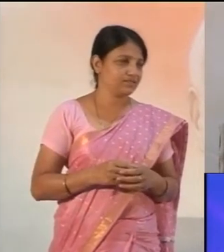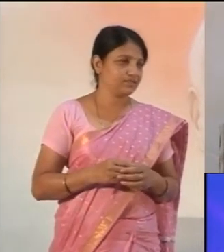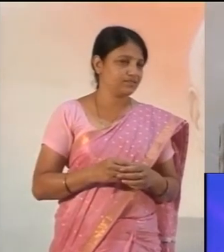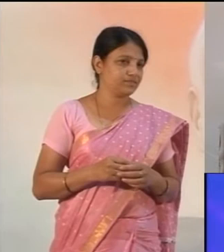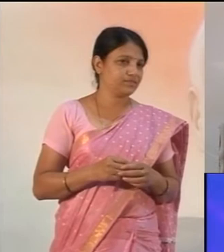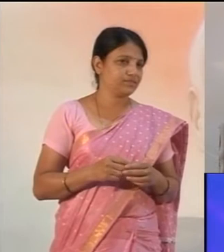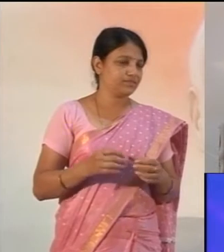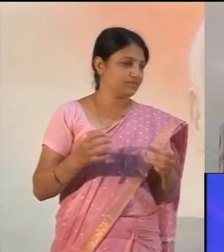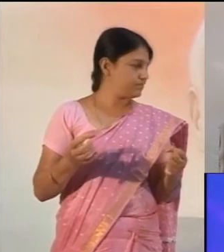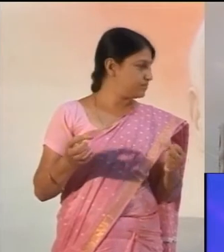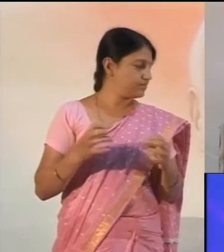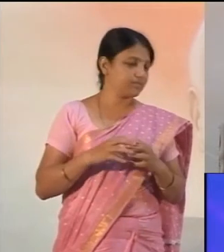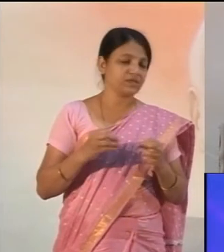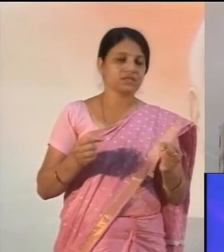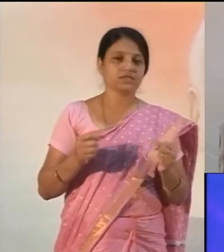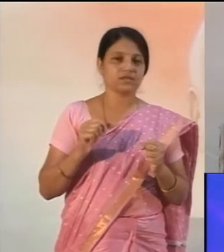मेक्स अ मैन